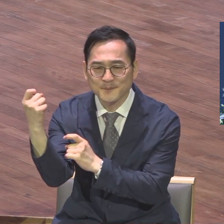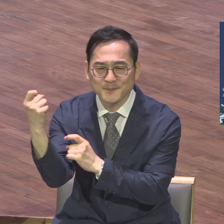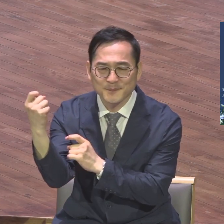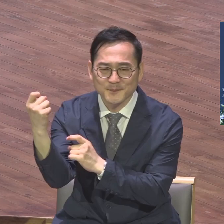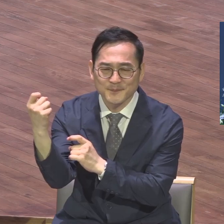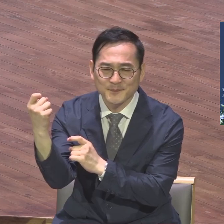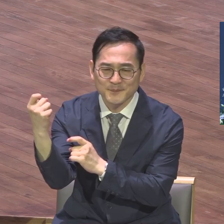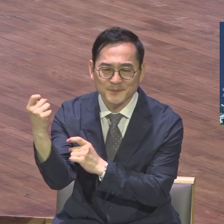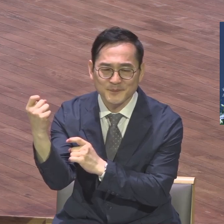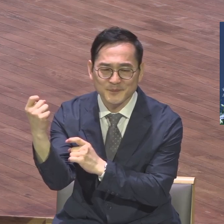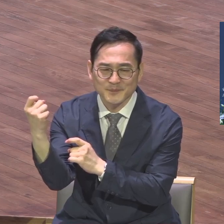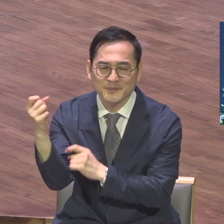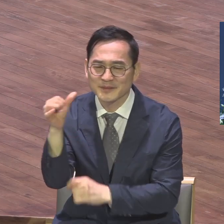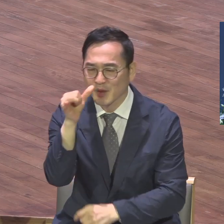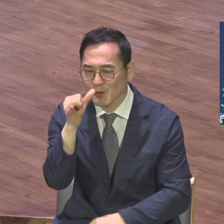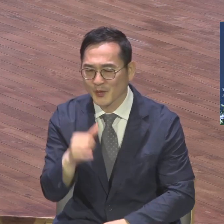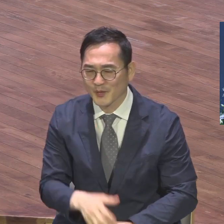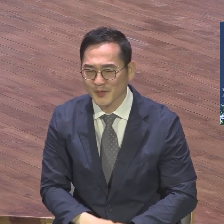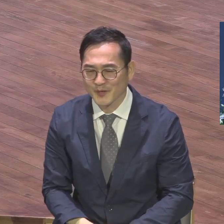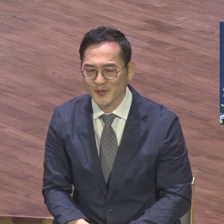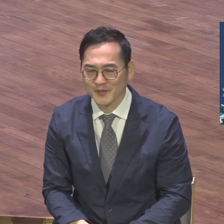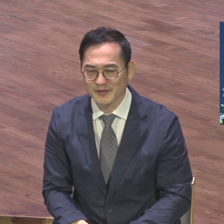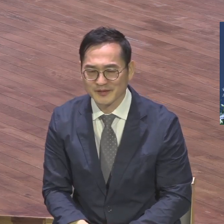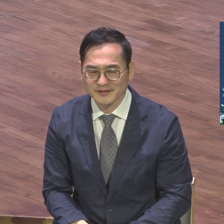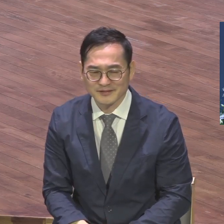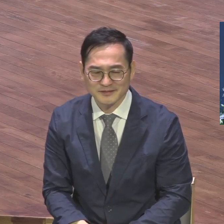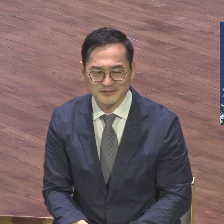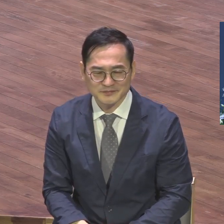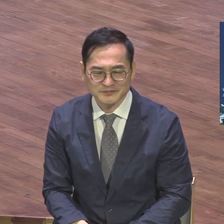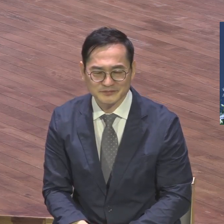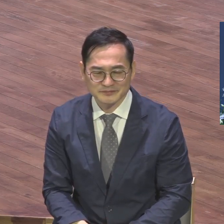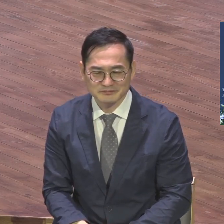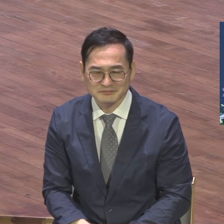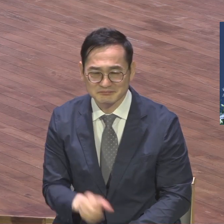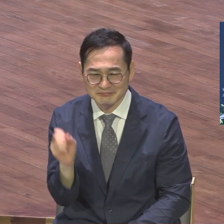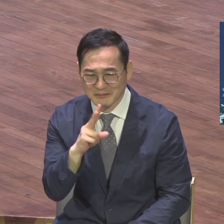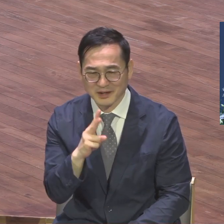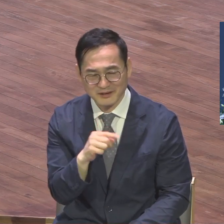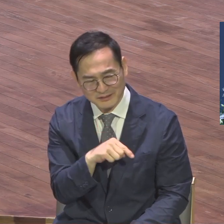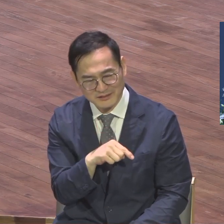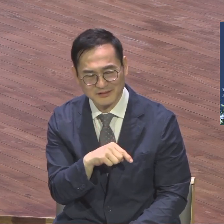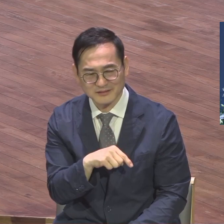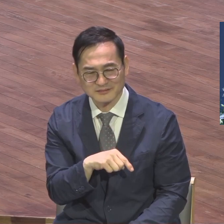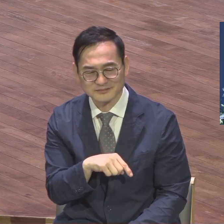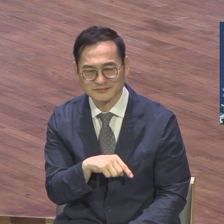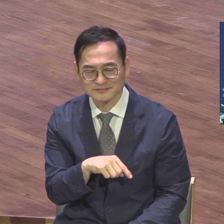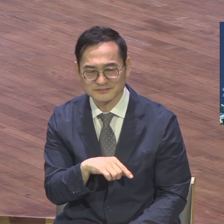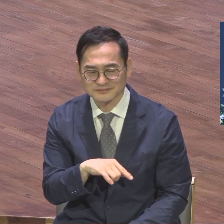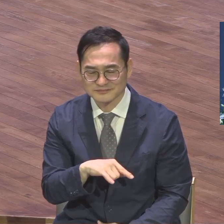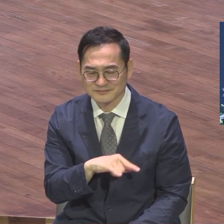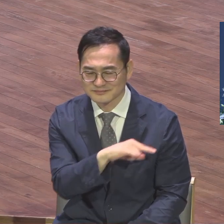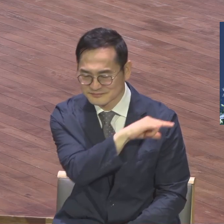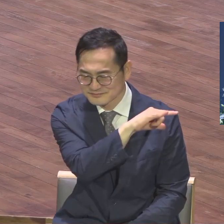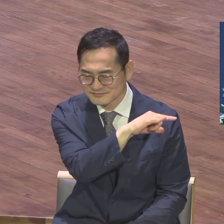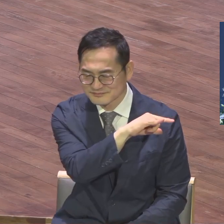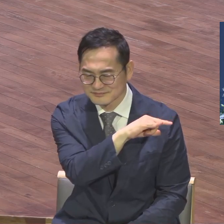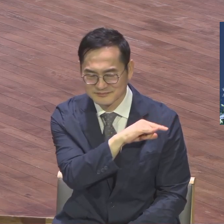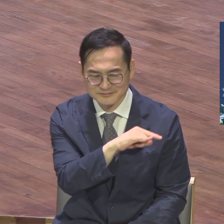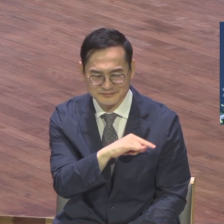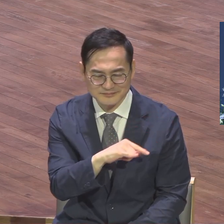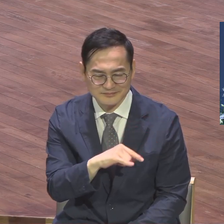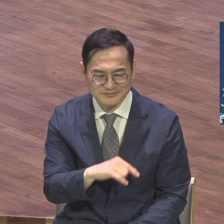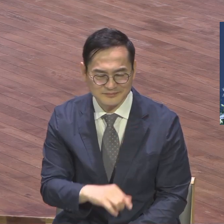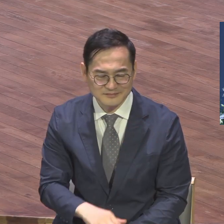기념식도 있고 여러 가지로 그렇게 갑자기 스케줄 잡게 됐는데 결정적인 것이 뭐냐, 제가